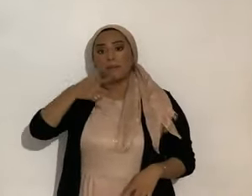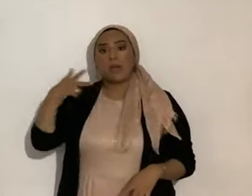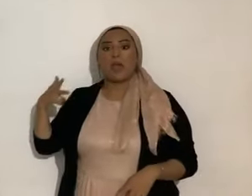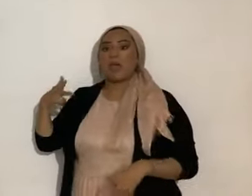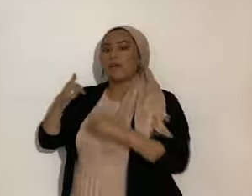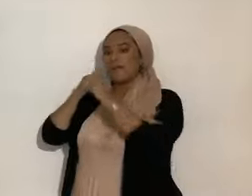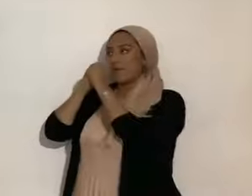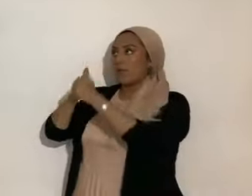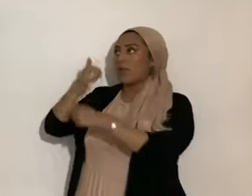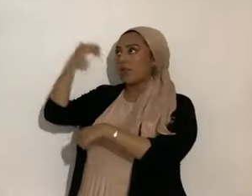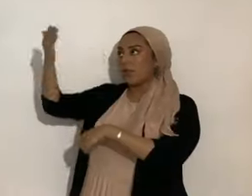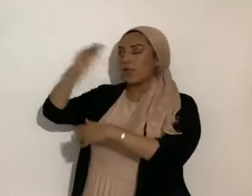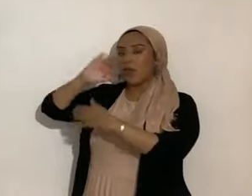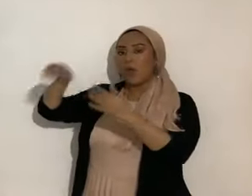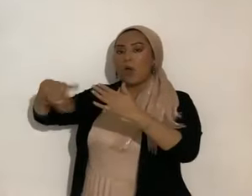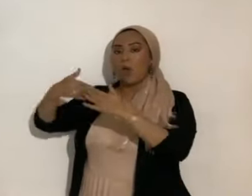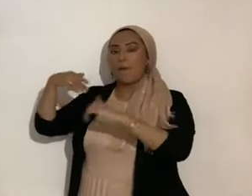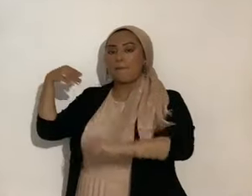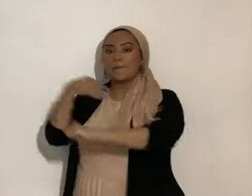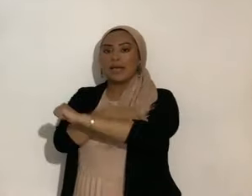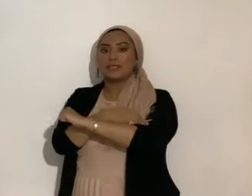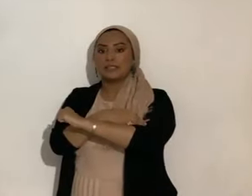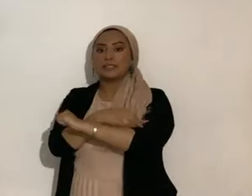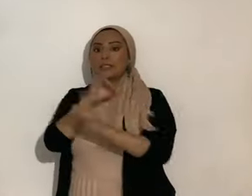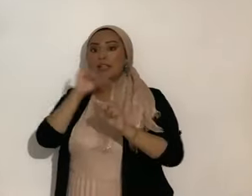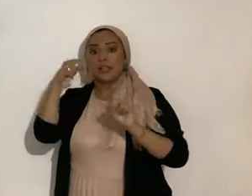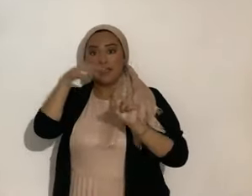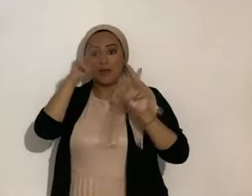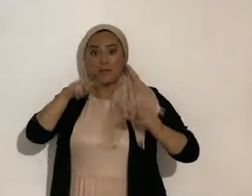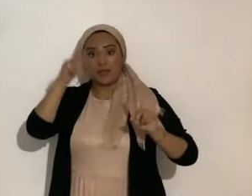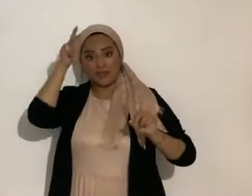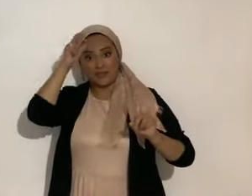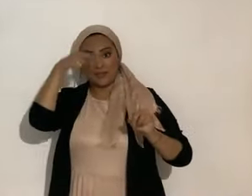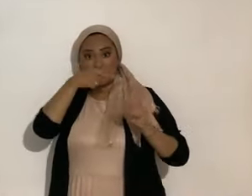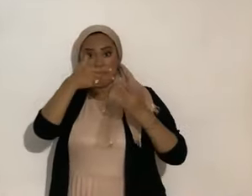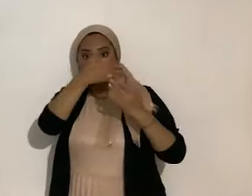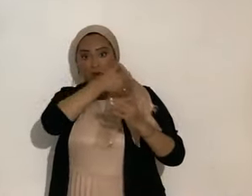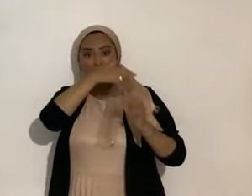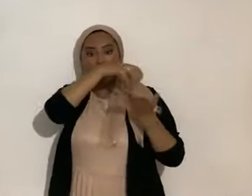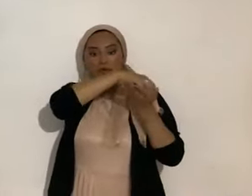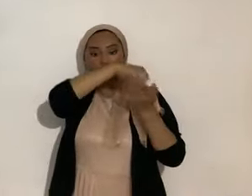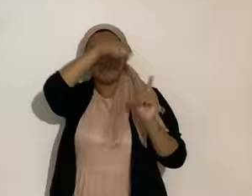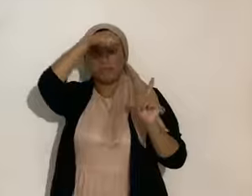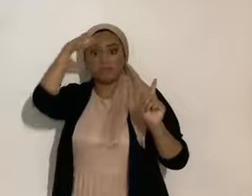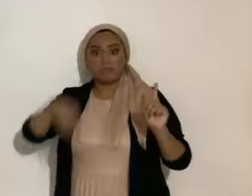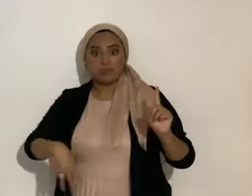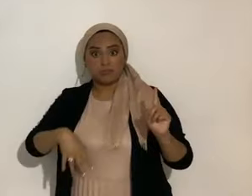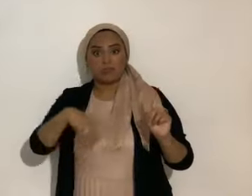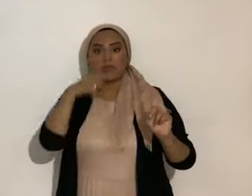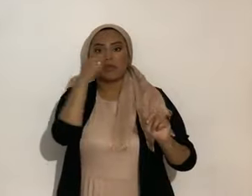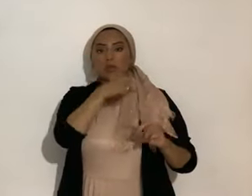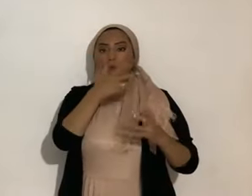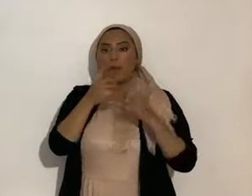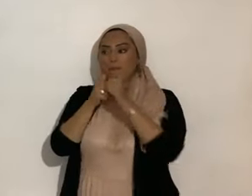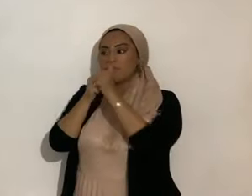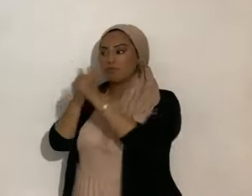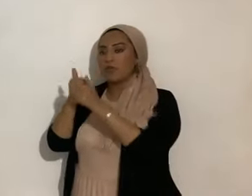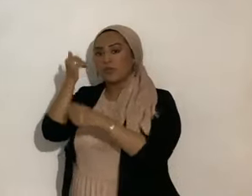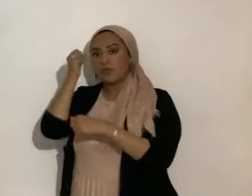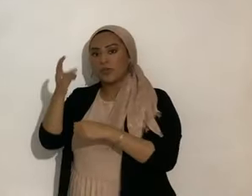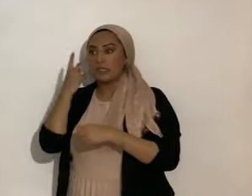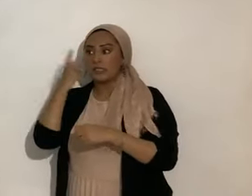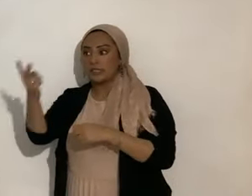pies del Todopoderoso como el endemoniado. Aleluya, ¿sí? Y entonces eso es ver espiritualmente.